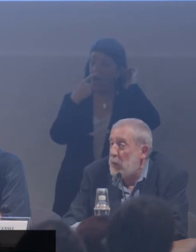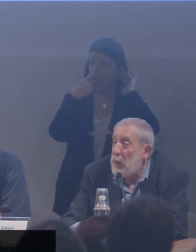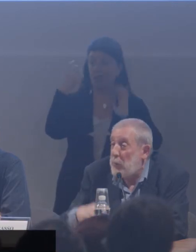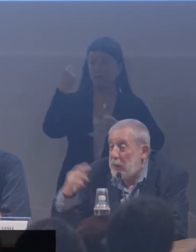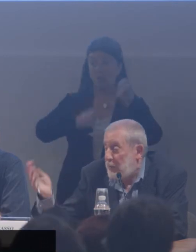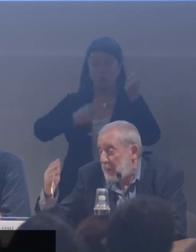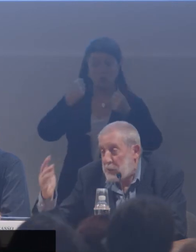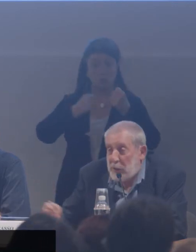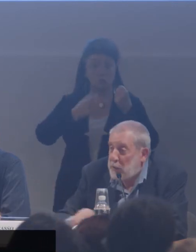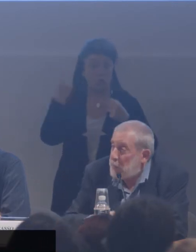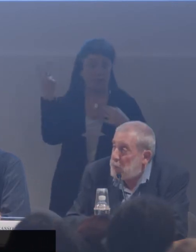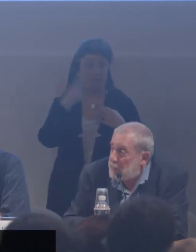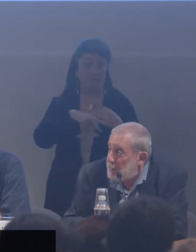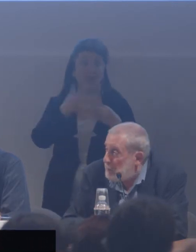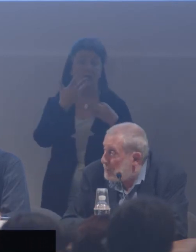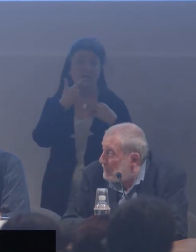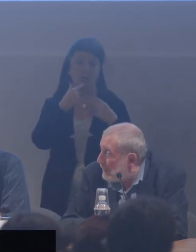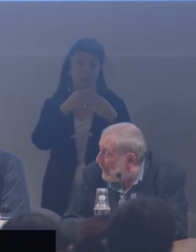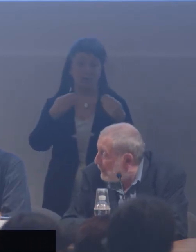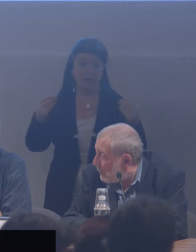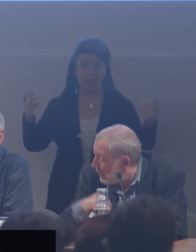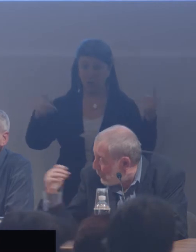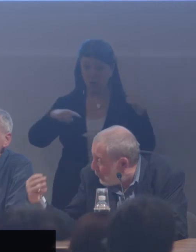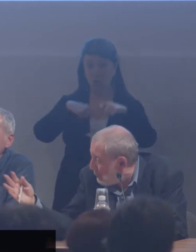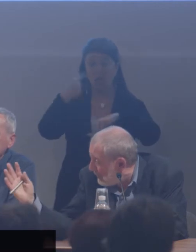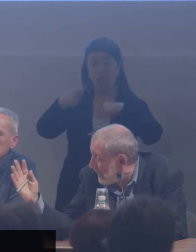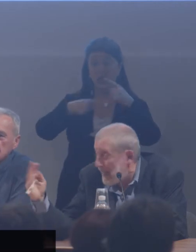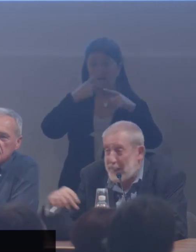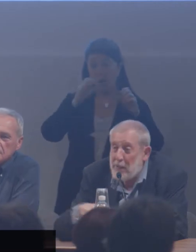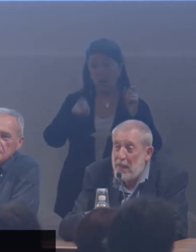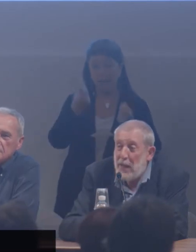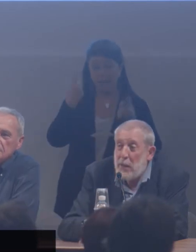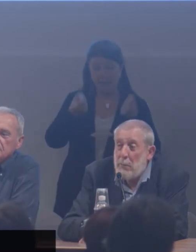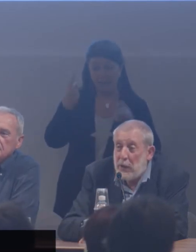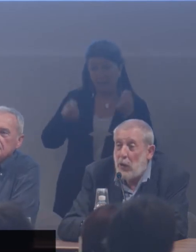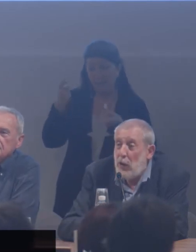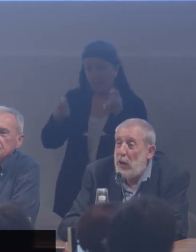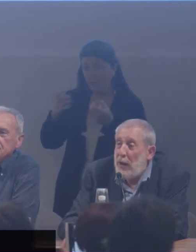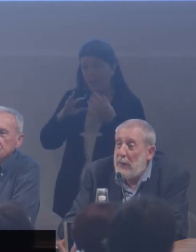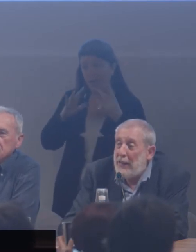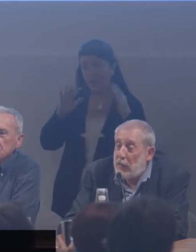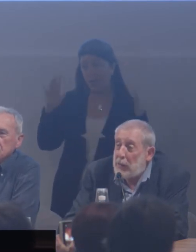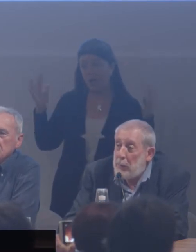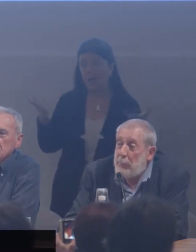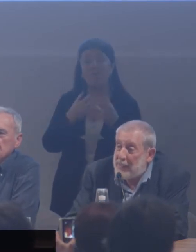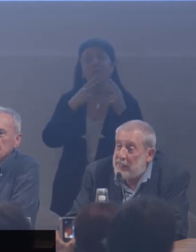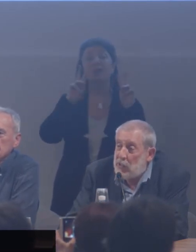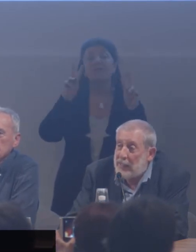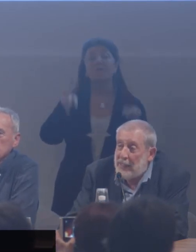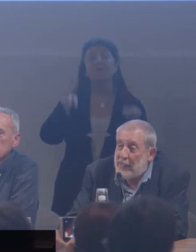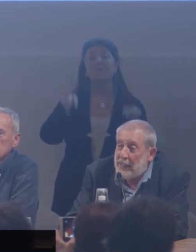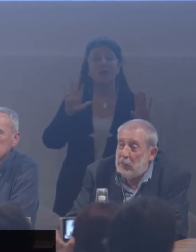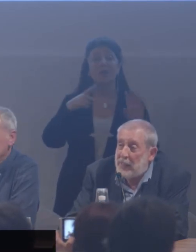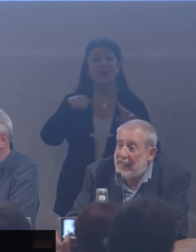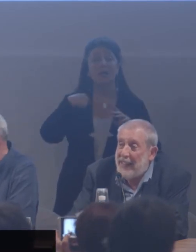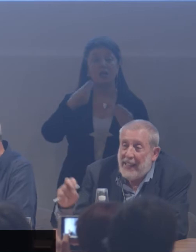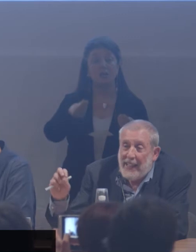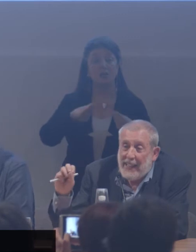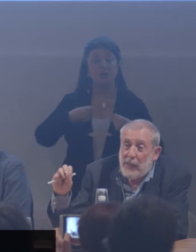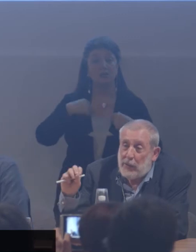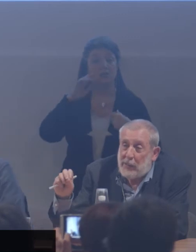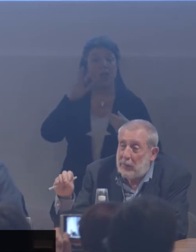tanto. Poi, passato tanto tempo, ci siamo dimenticati qualche cosa per strada, però la cosa mi impressionò tantissimo,